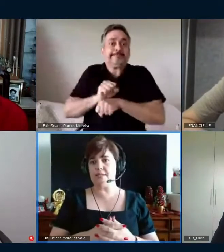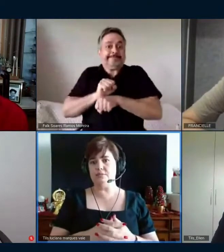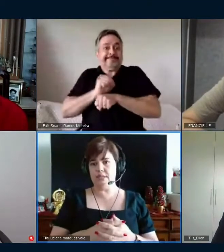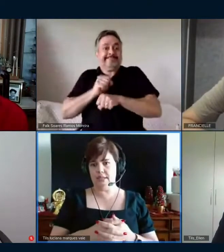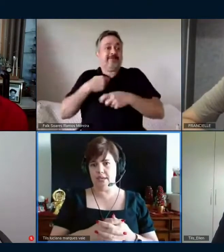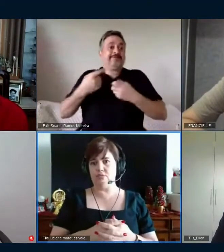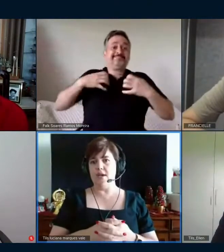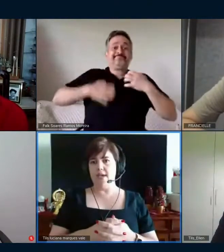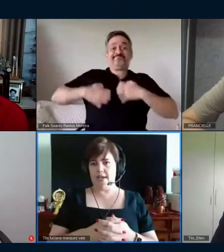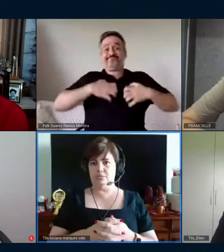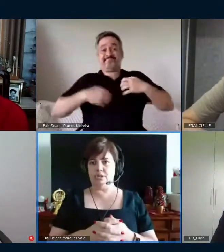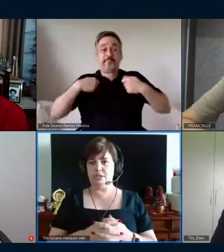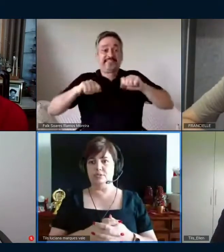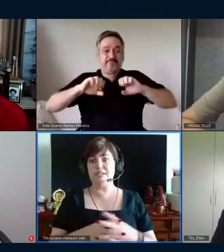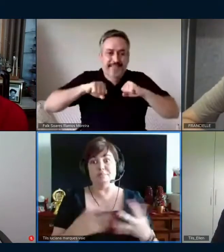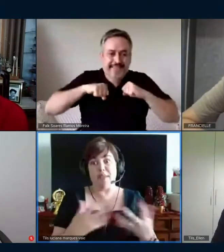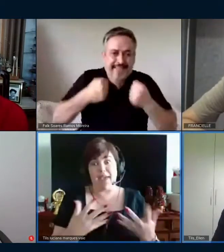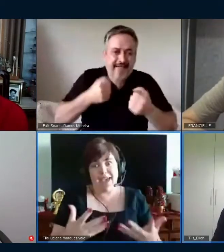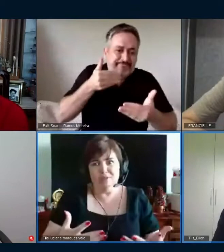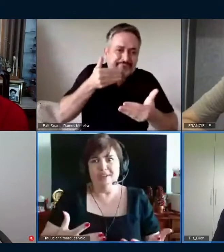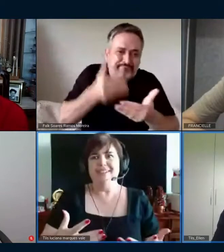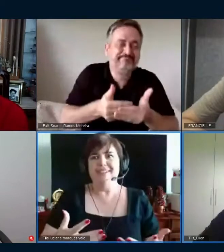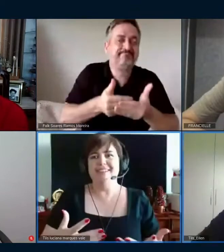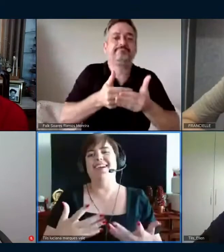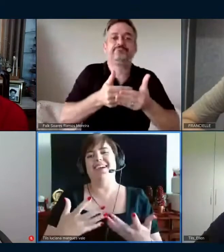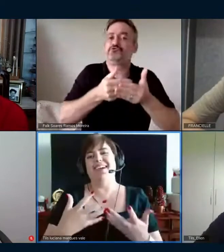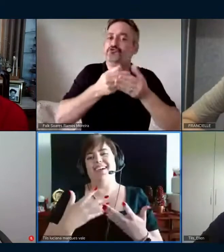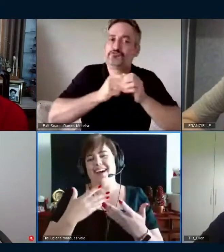divulgados no Brasil inteiro, realmente. Então, espero,